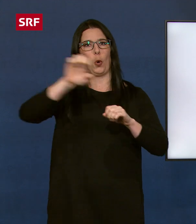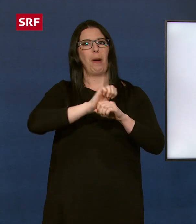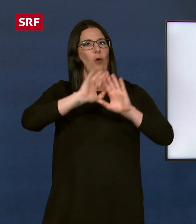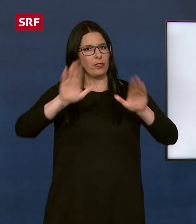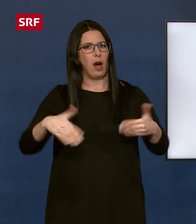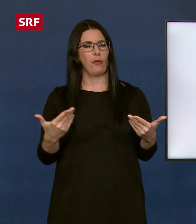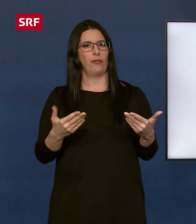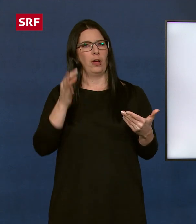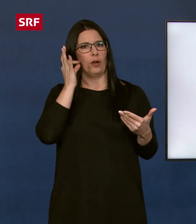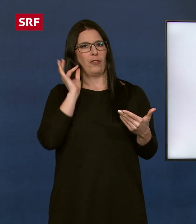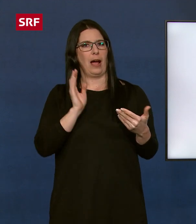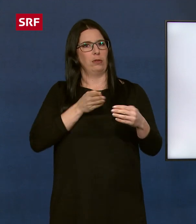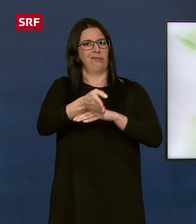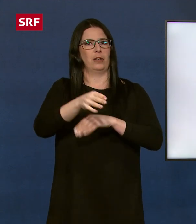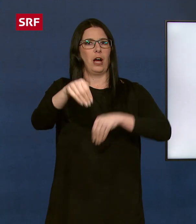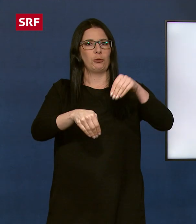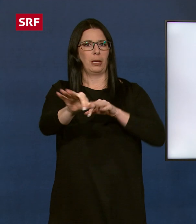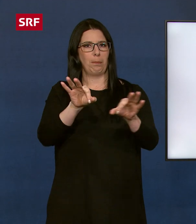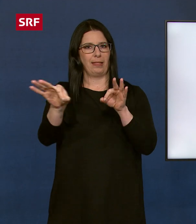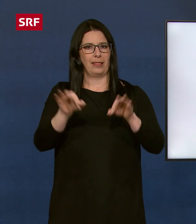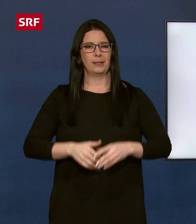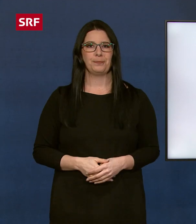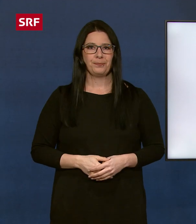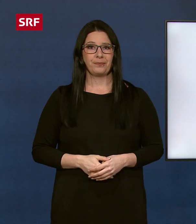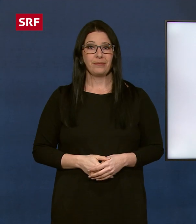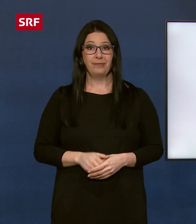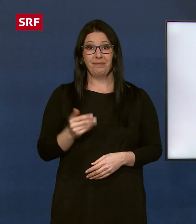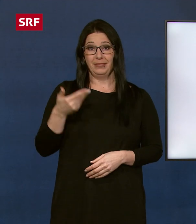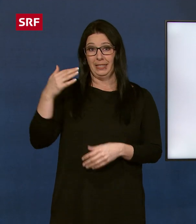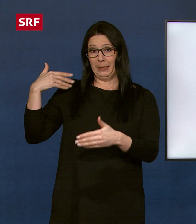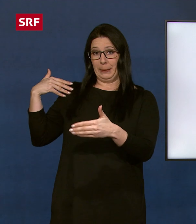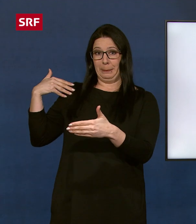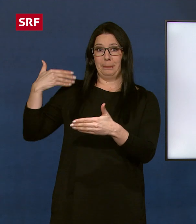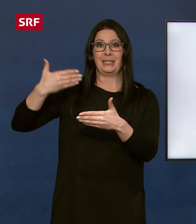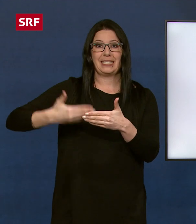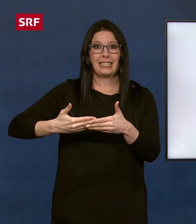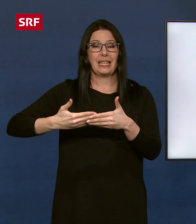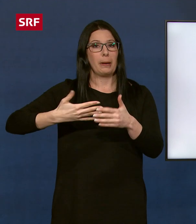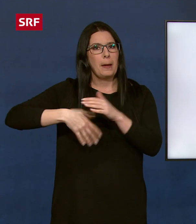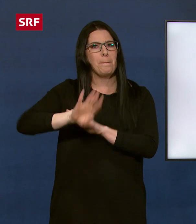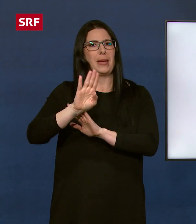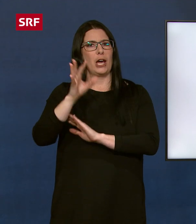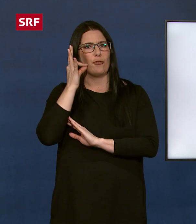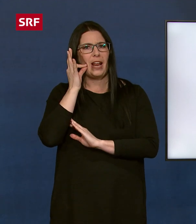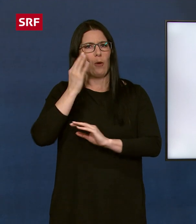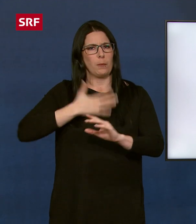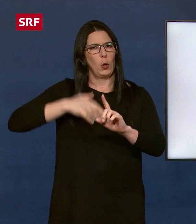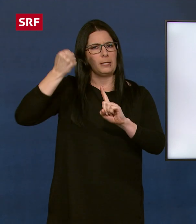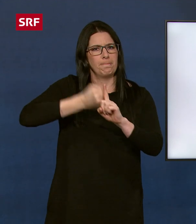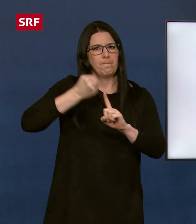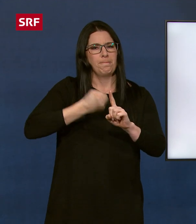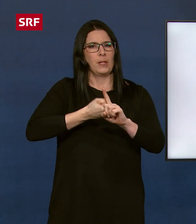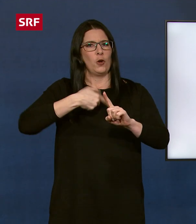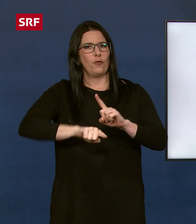in der Politik mitbestimmen durften. Von dem Zeitpunkt an setzten sich immer mehr Frauen in der Schweiz dafür ein, dass sie